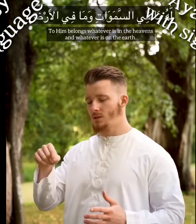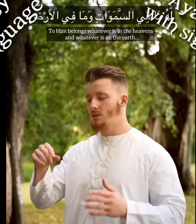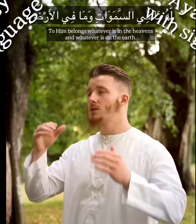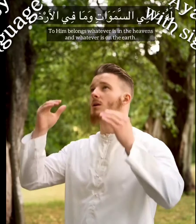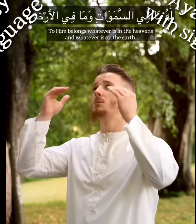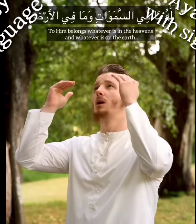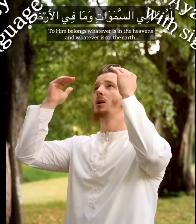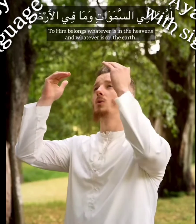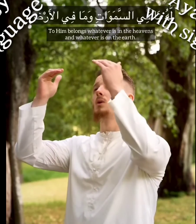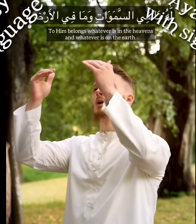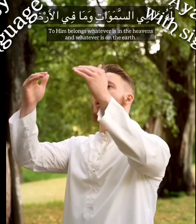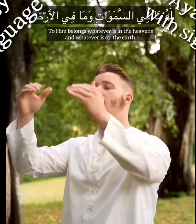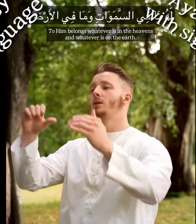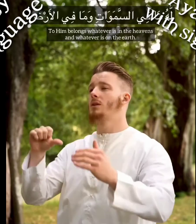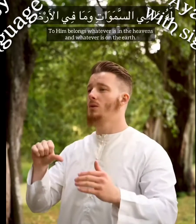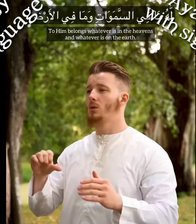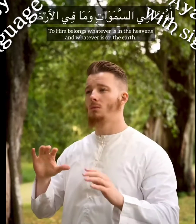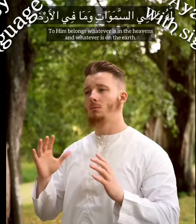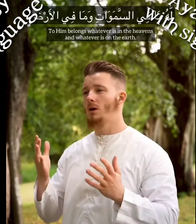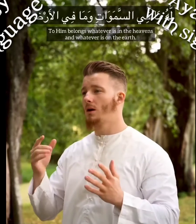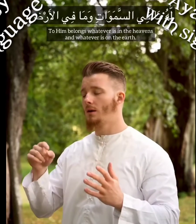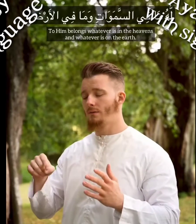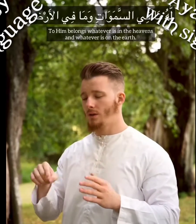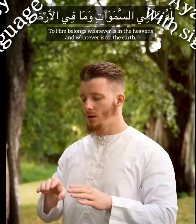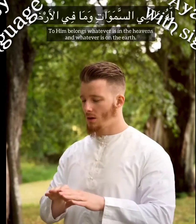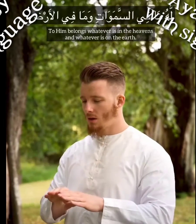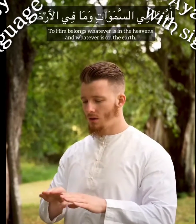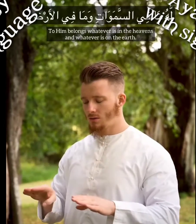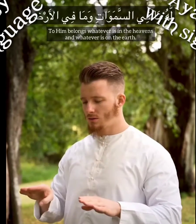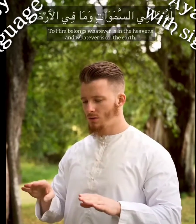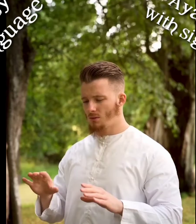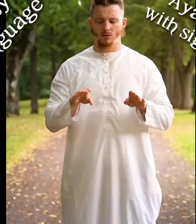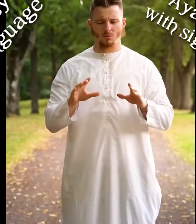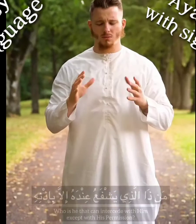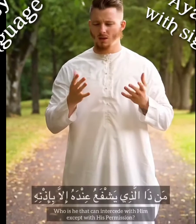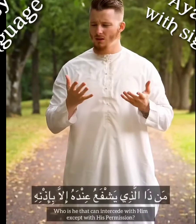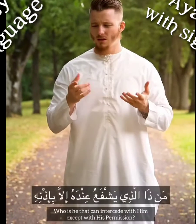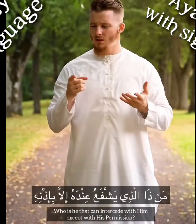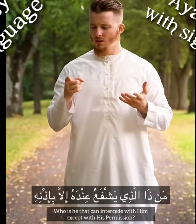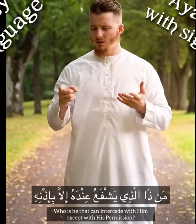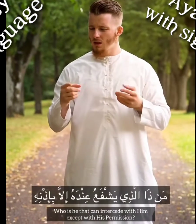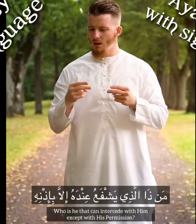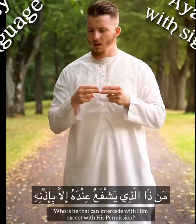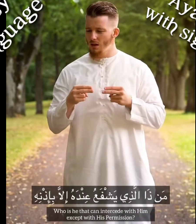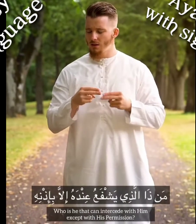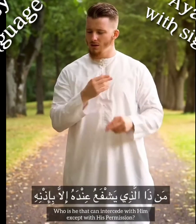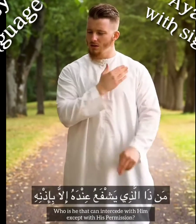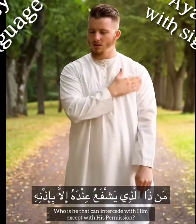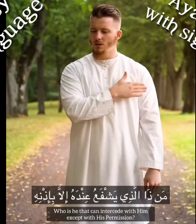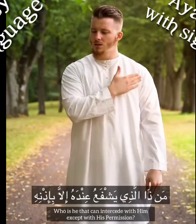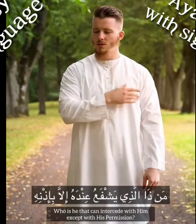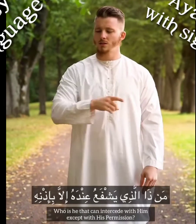في السماوات وما في الأرض، من ذا الذي